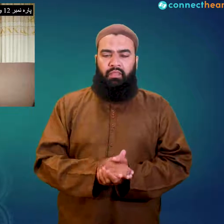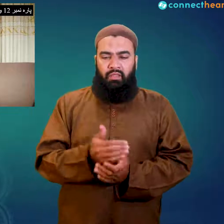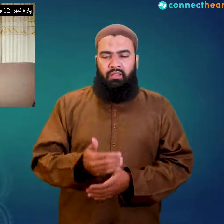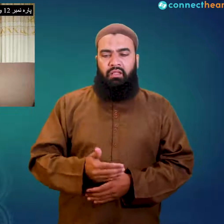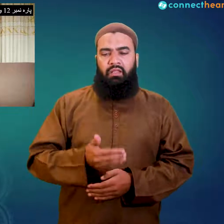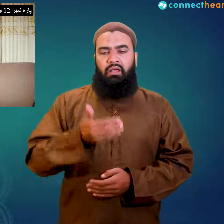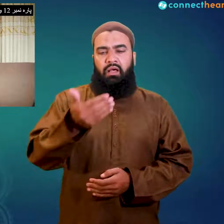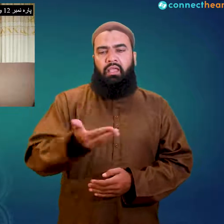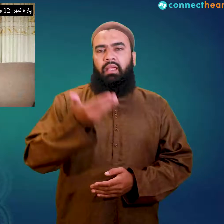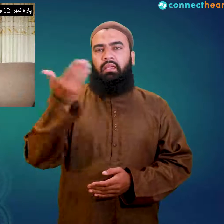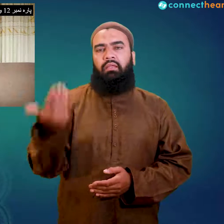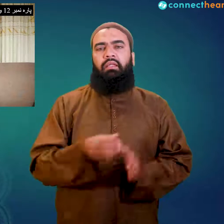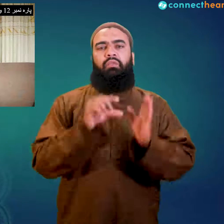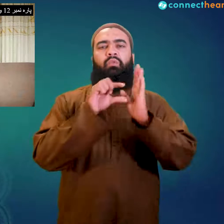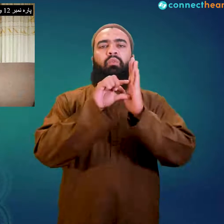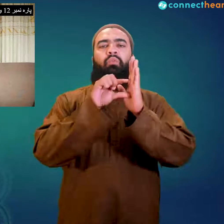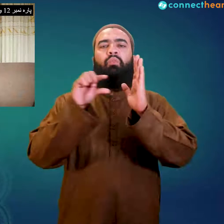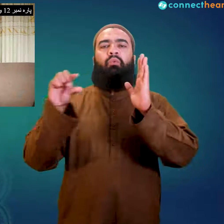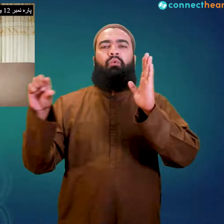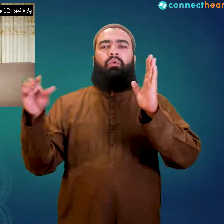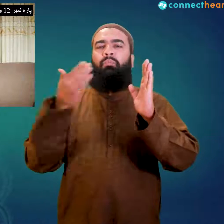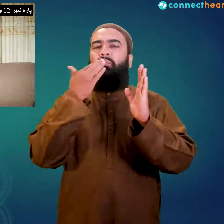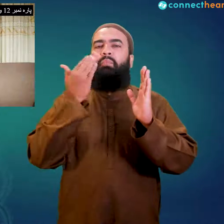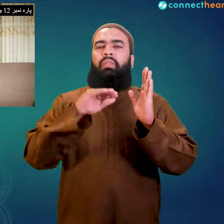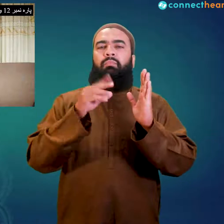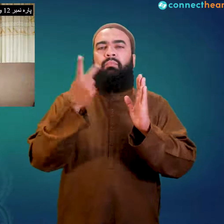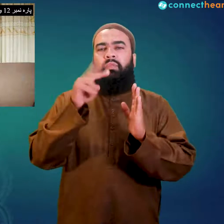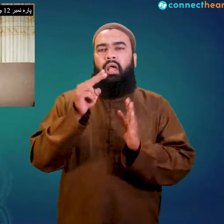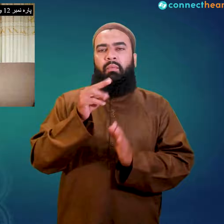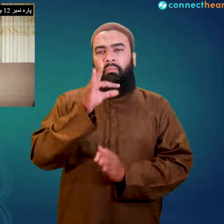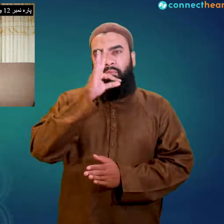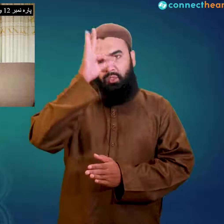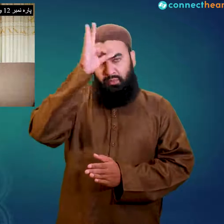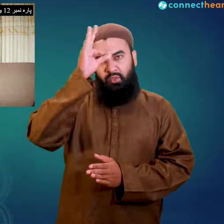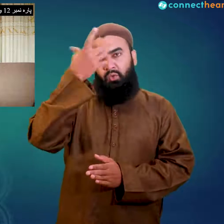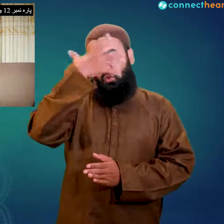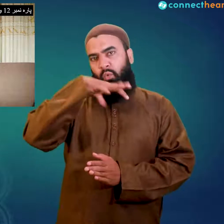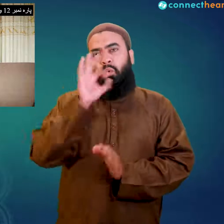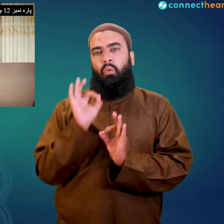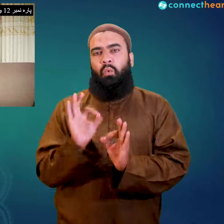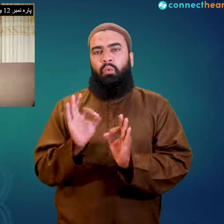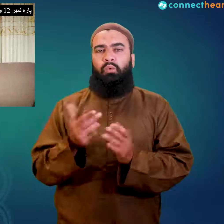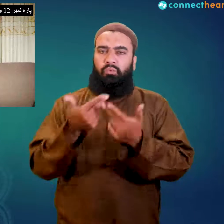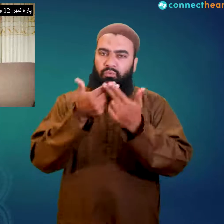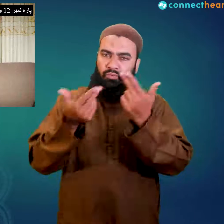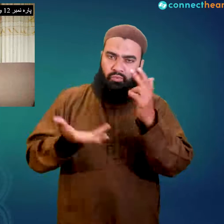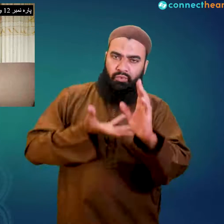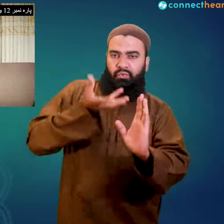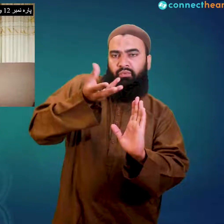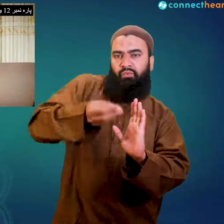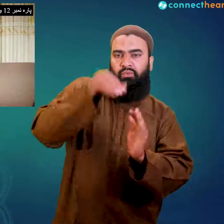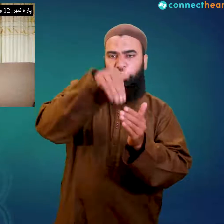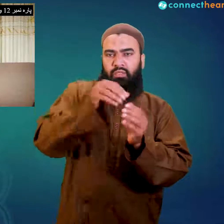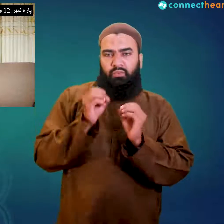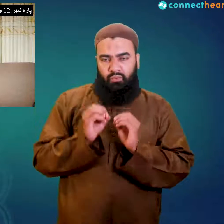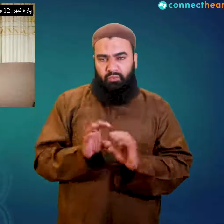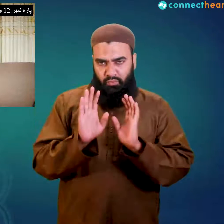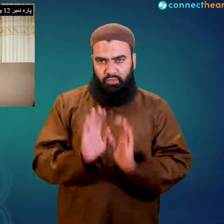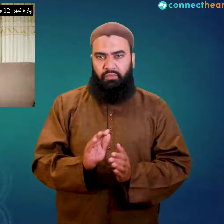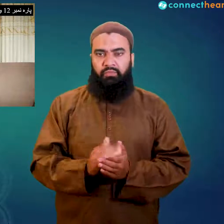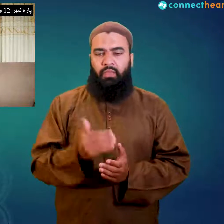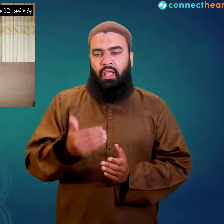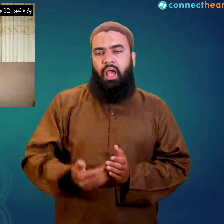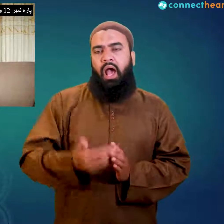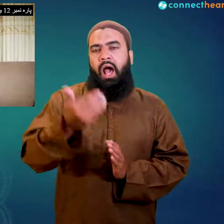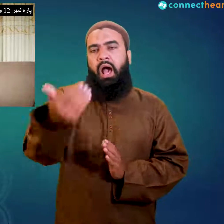بعد اسی پارہ یعنی 12 میں سورہ یوسف ہے جو کہ پارہ نمبر 12 سے شروع ہو کر 13